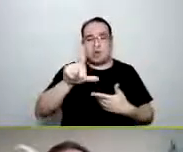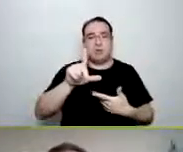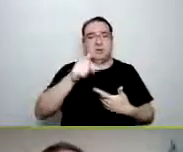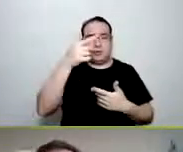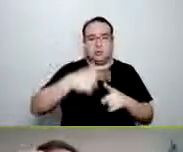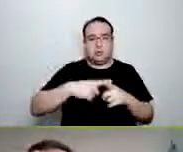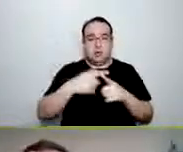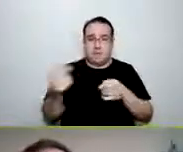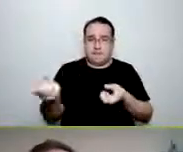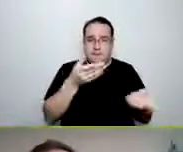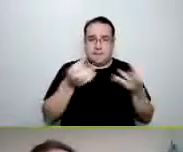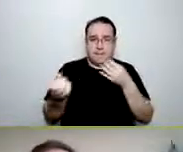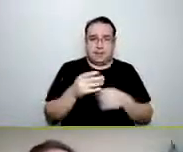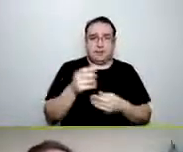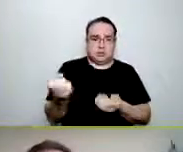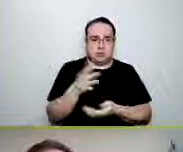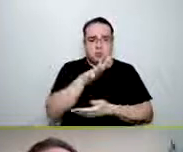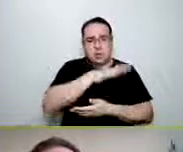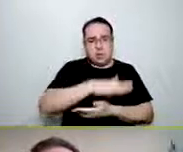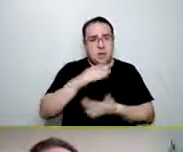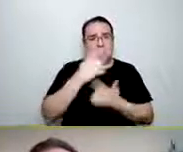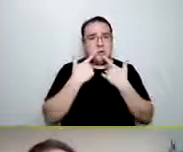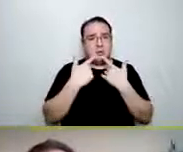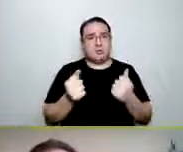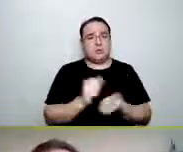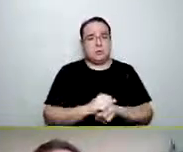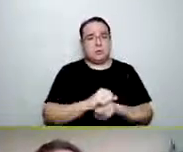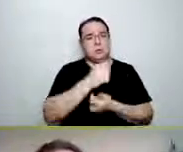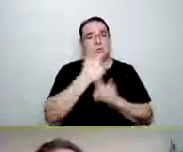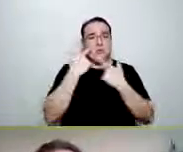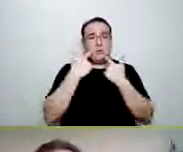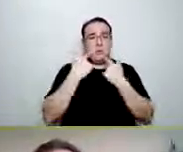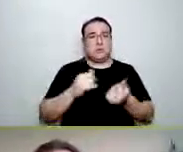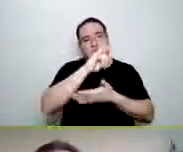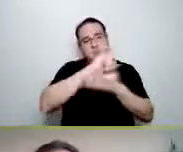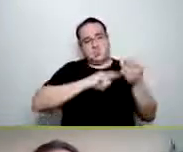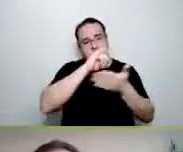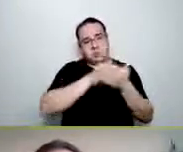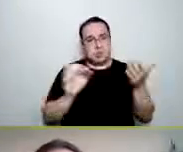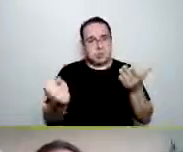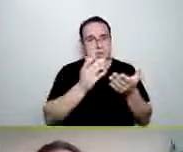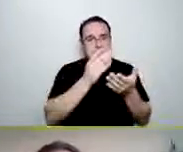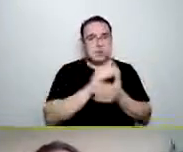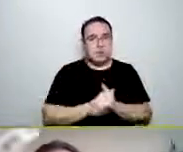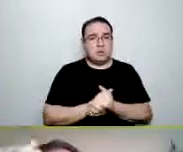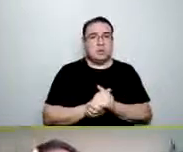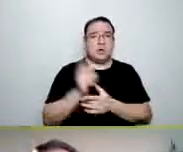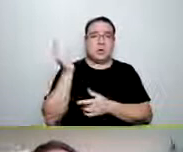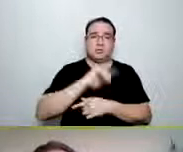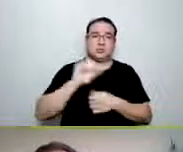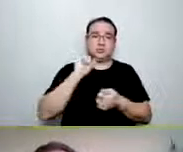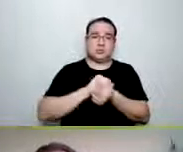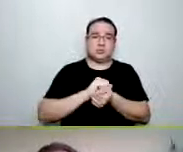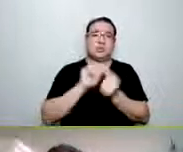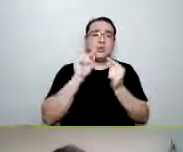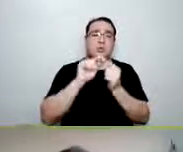Então surgiu essa nova área da linguística que se chama linguística documentacional, né? Onde o resultado